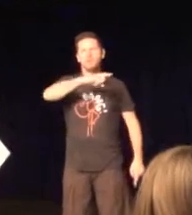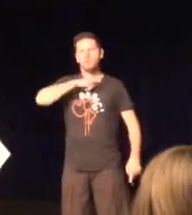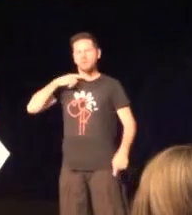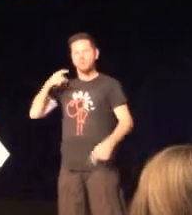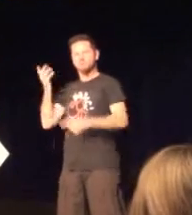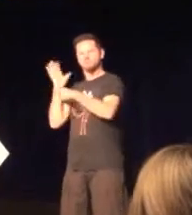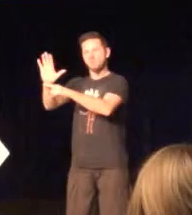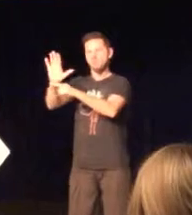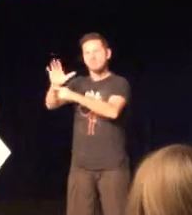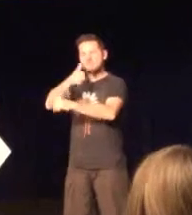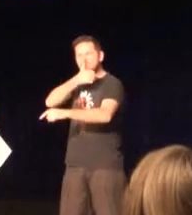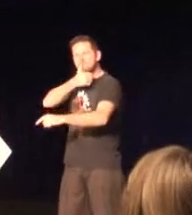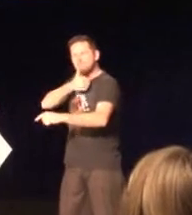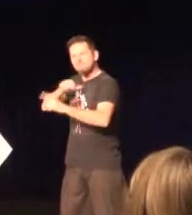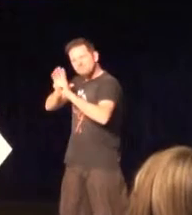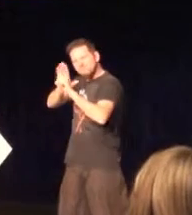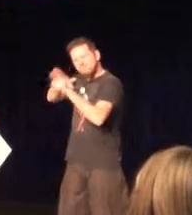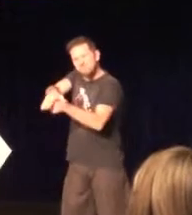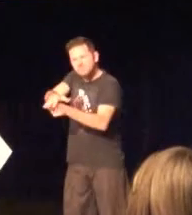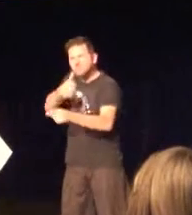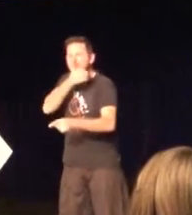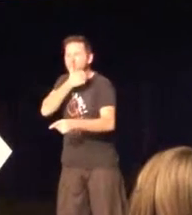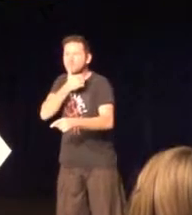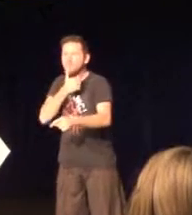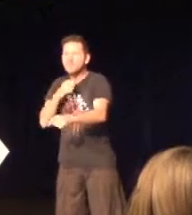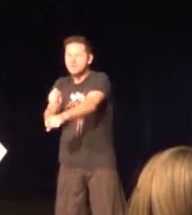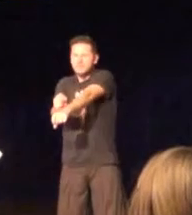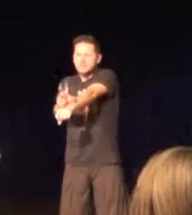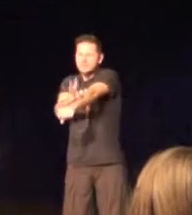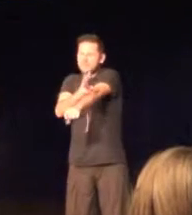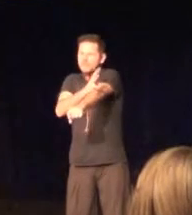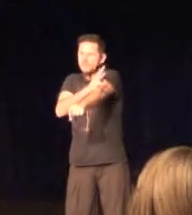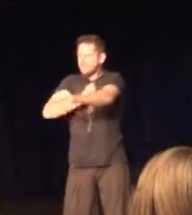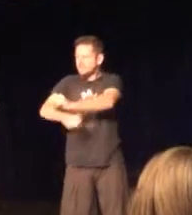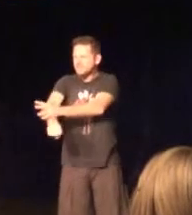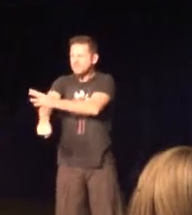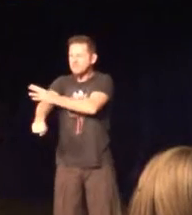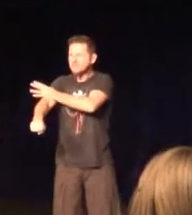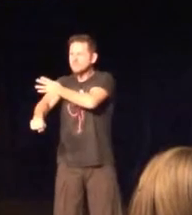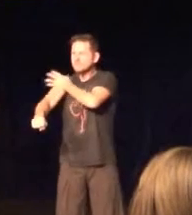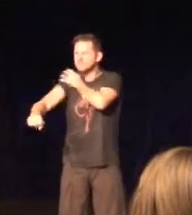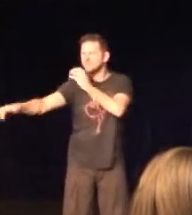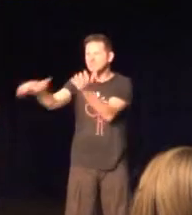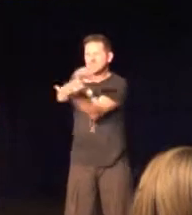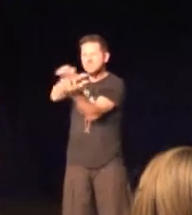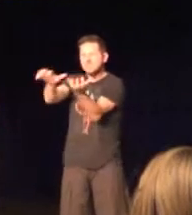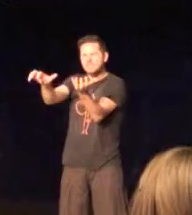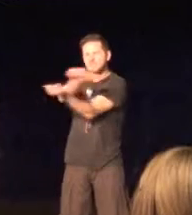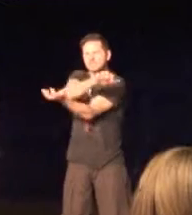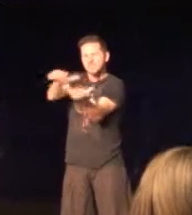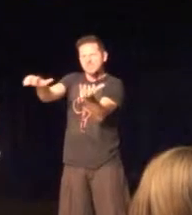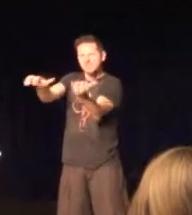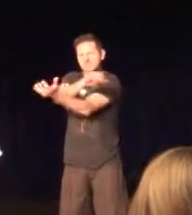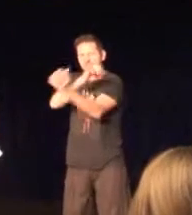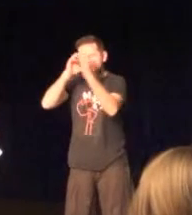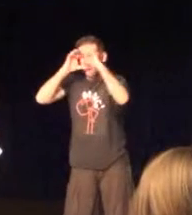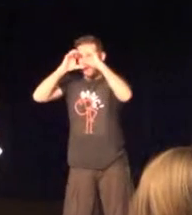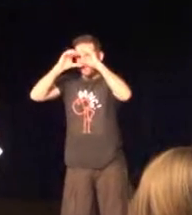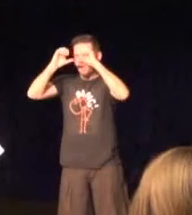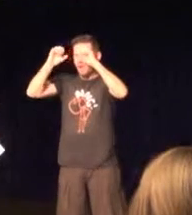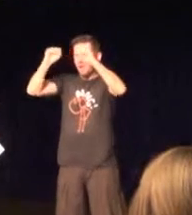On appuie là où ça fait mal, là où la peau se hérisse, là où les dents s'entrechoquent, là où les yeux s'aveuglent.